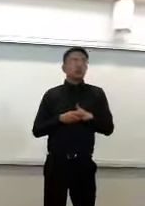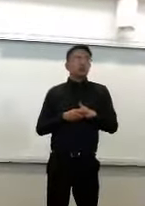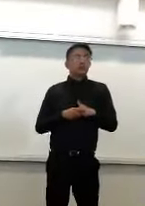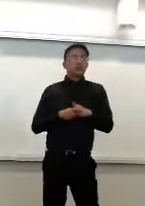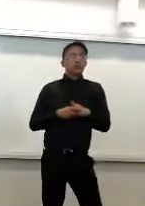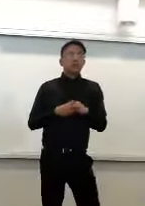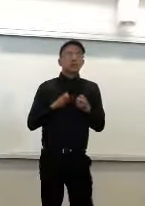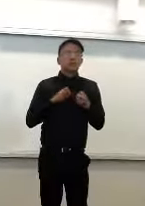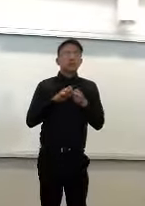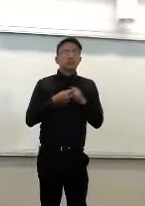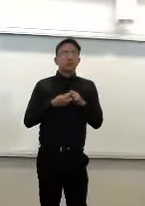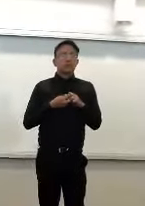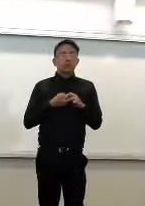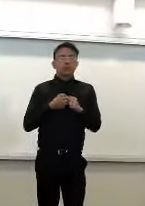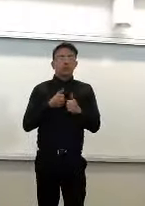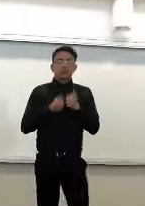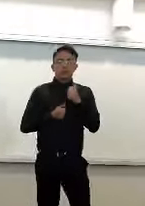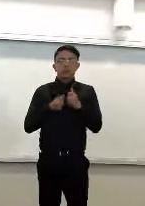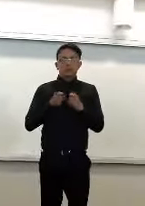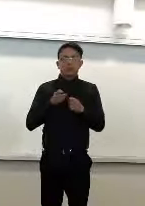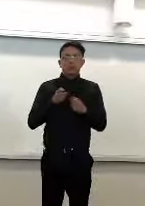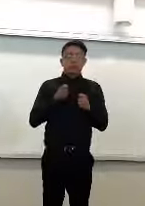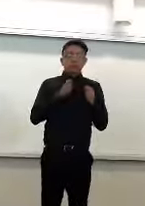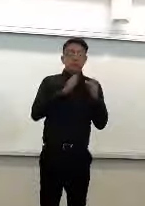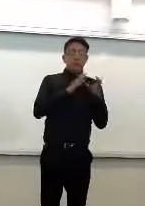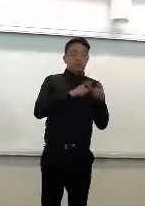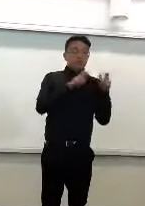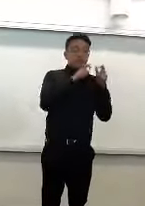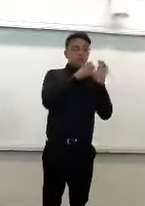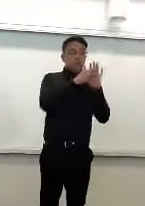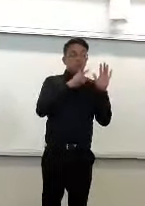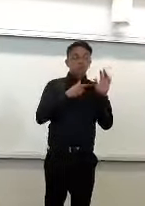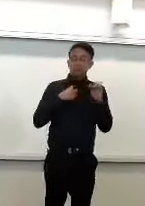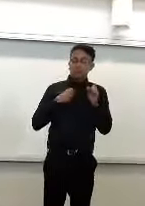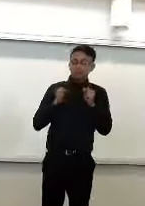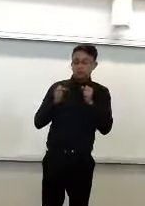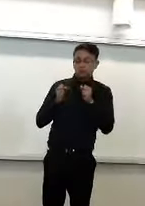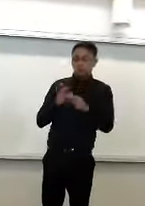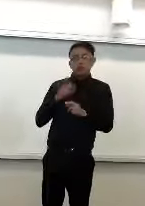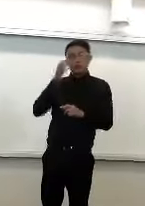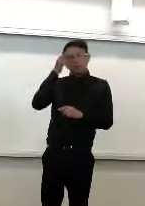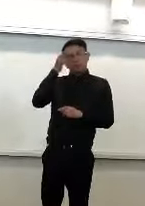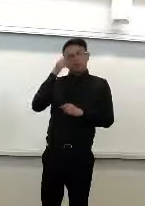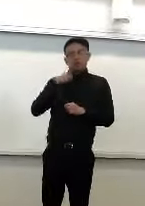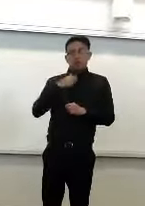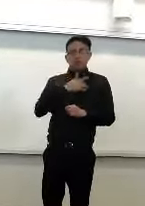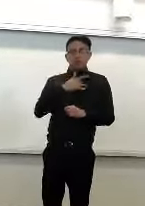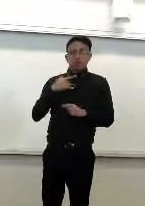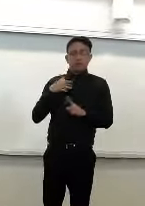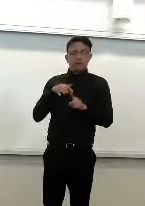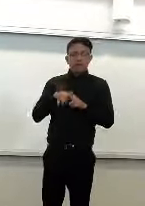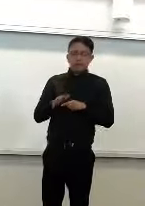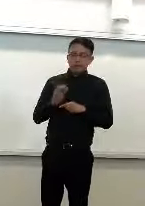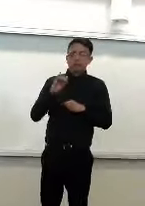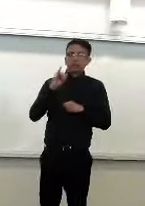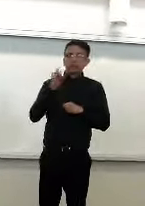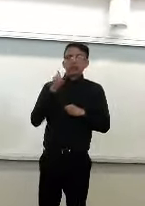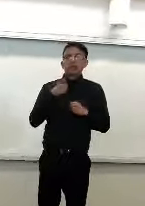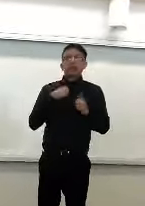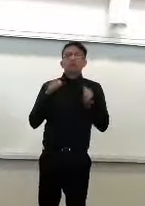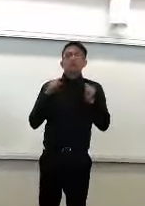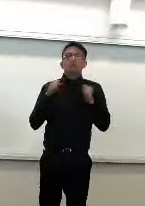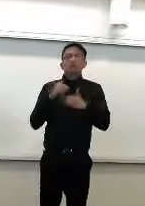el problema jurídico, la Corte, si bien dice, ok, hay no puede haber una vulneración al derecho a la salud, un problema